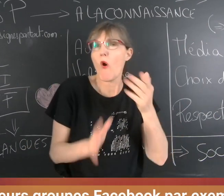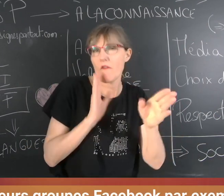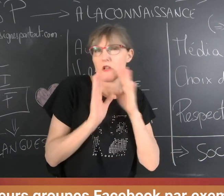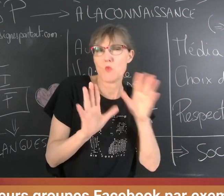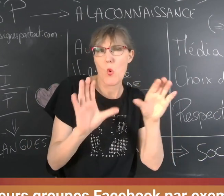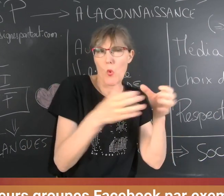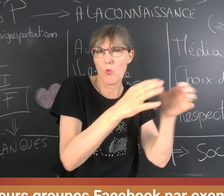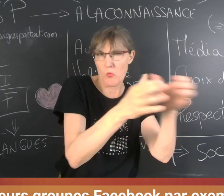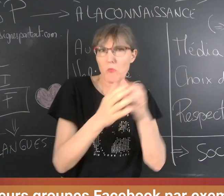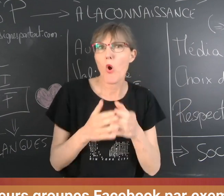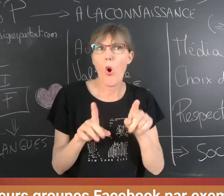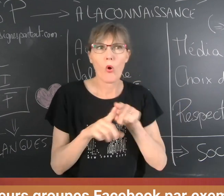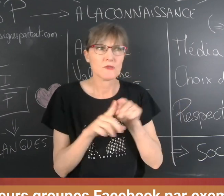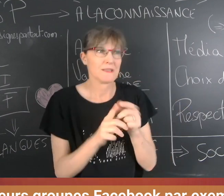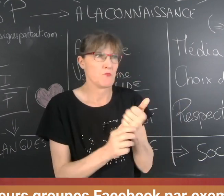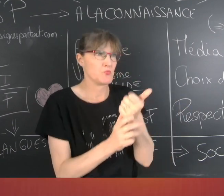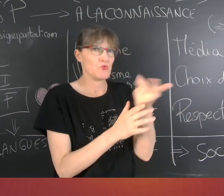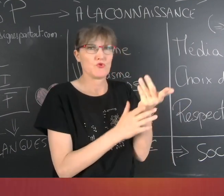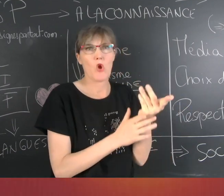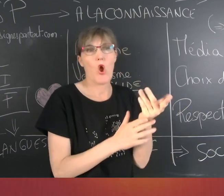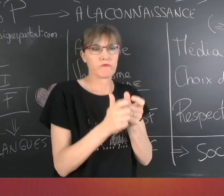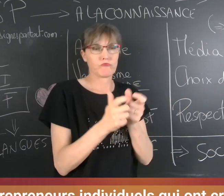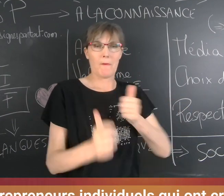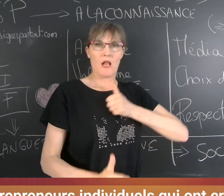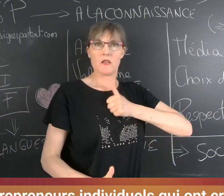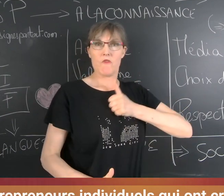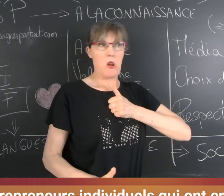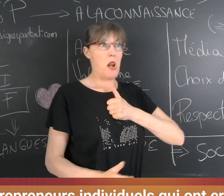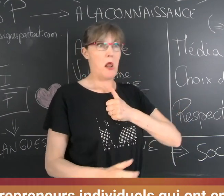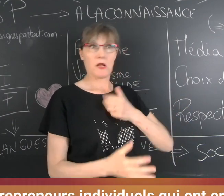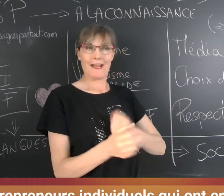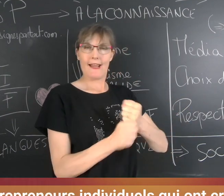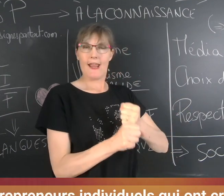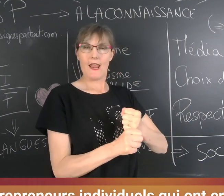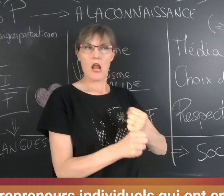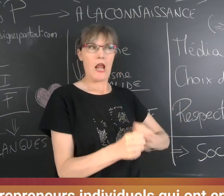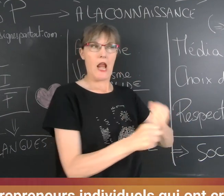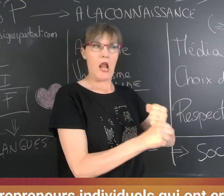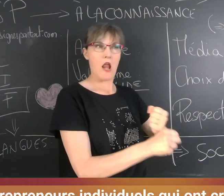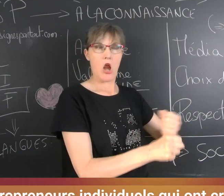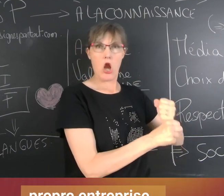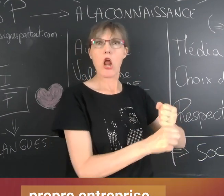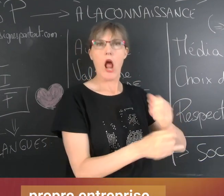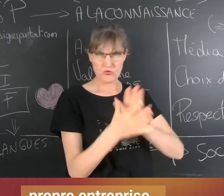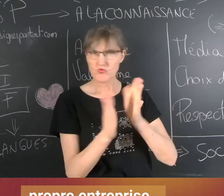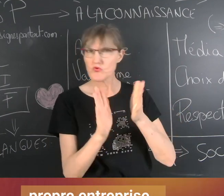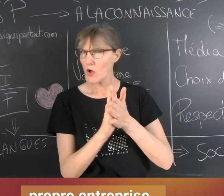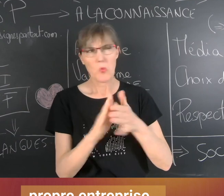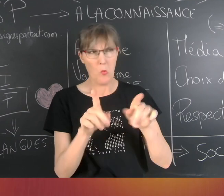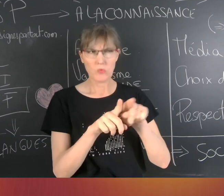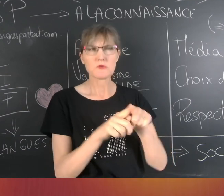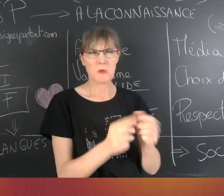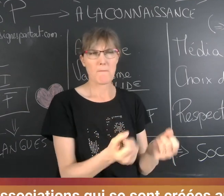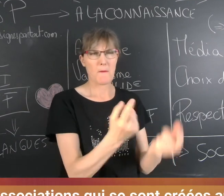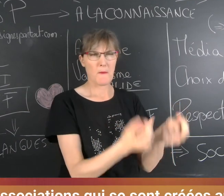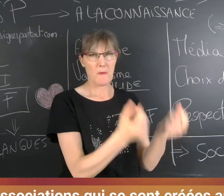même. Il y a plusieurs groupes Facebook, par exemple, voilà. Il y a des entrepreneurs individuels qui ont créé leur propre